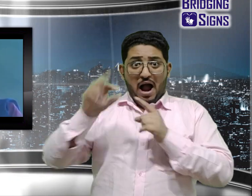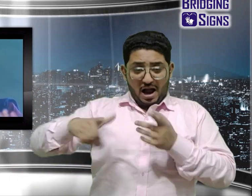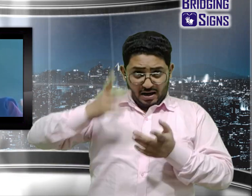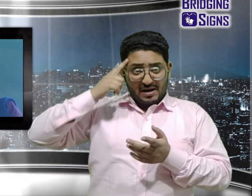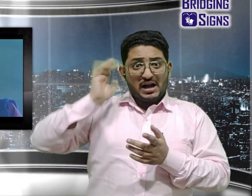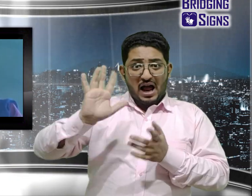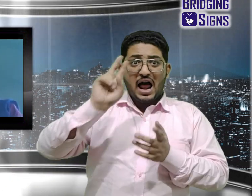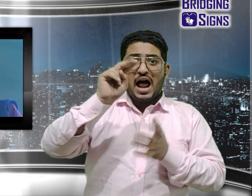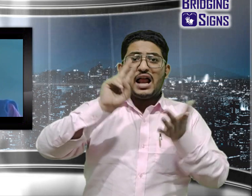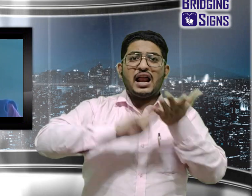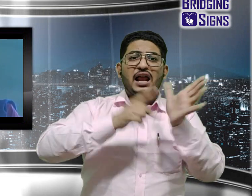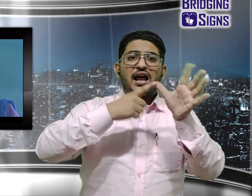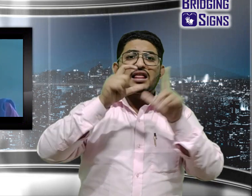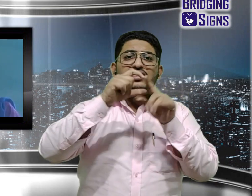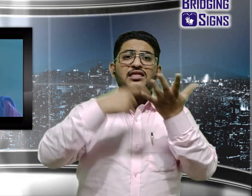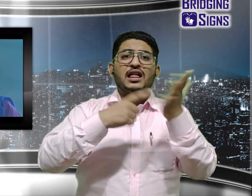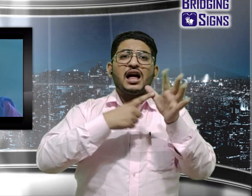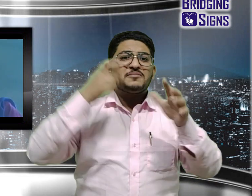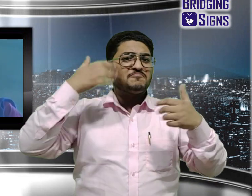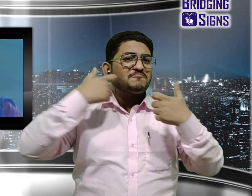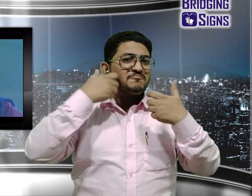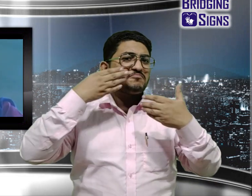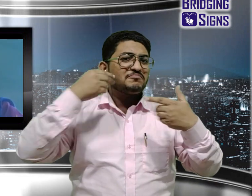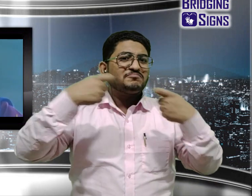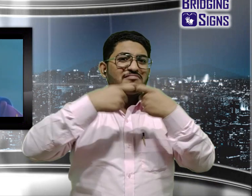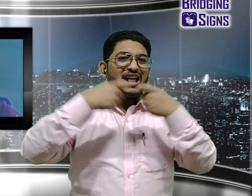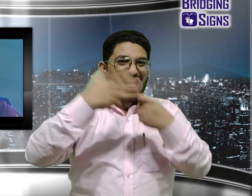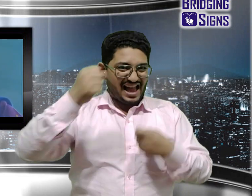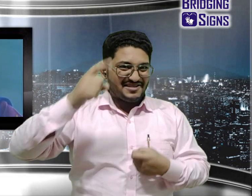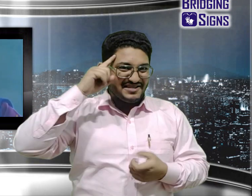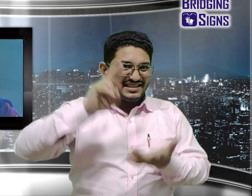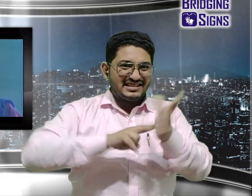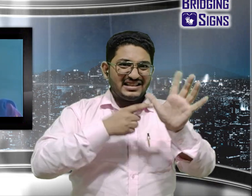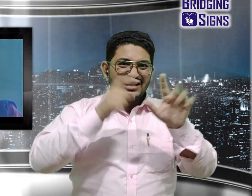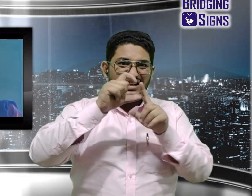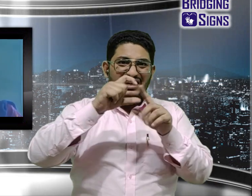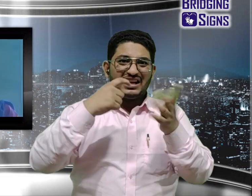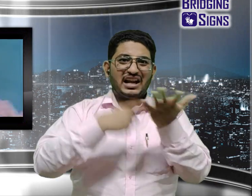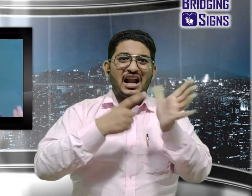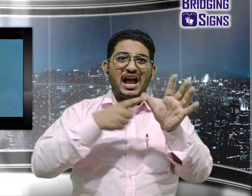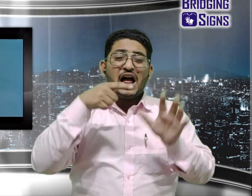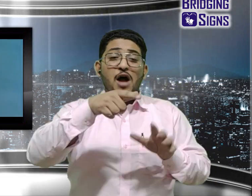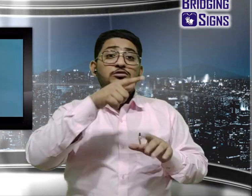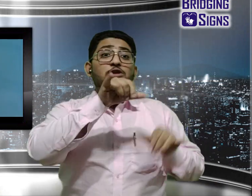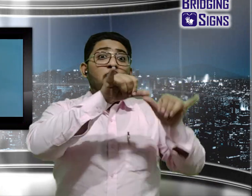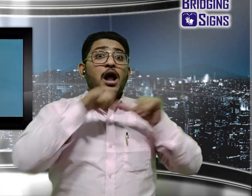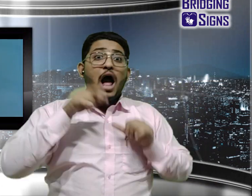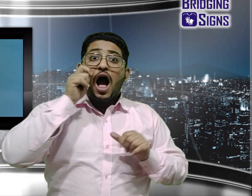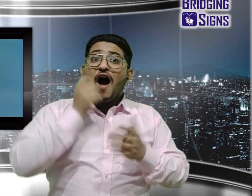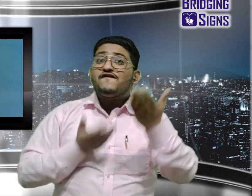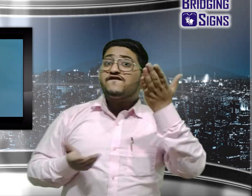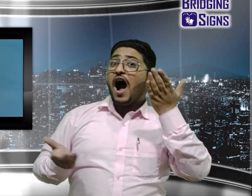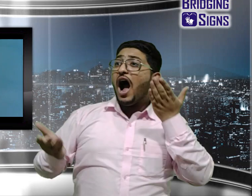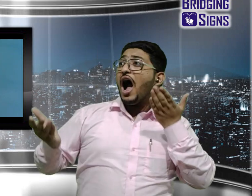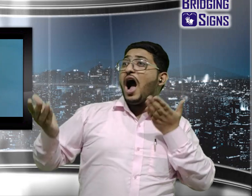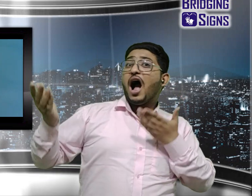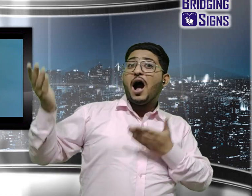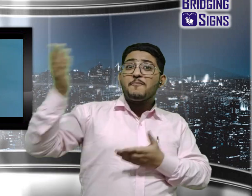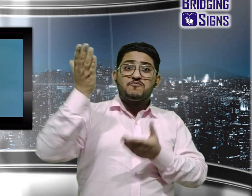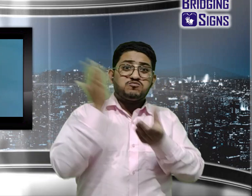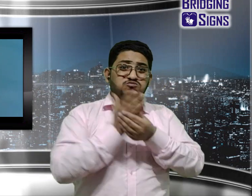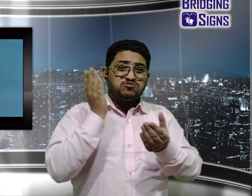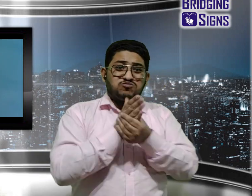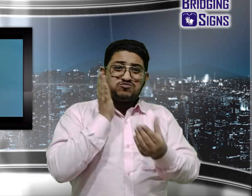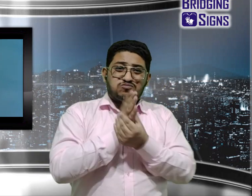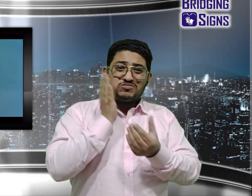असासा है जिसका नाम है नादरा। नादरा ऑलरेडी बना हुआ है, आपने पूरी अपनी पॉपुलेशन की आइडेंटिटी को डिजिटाइज किया